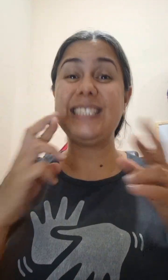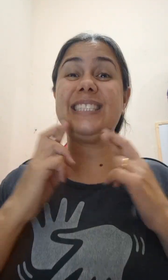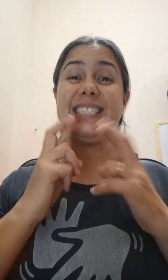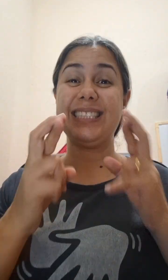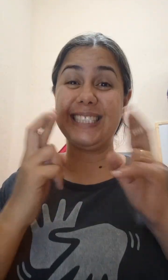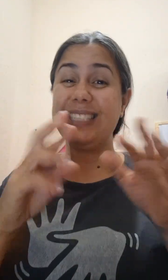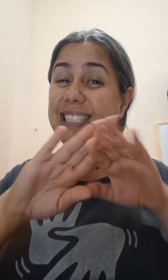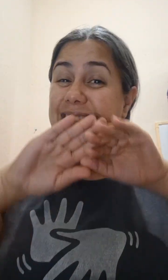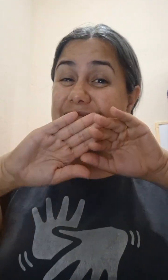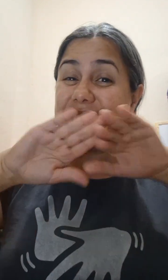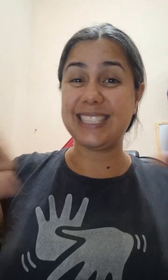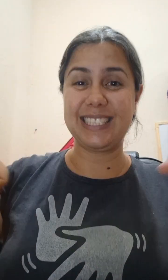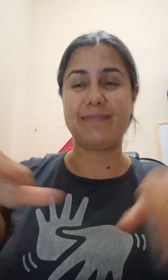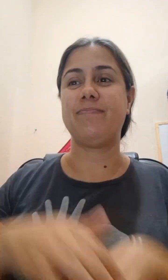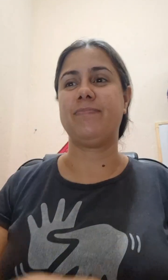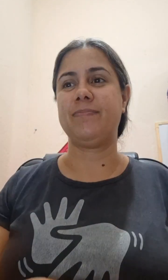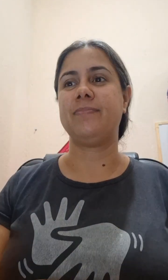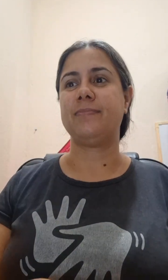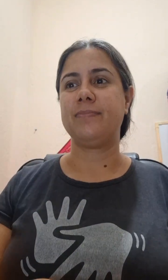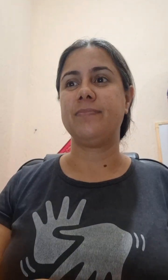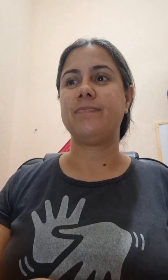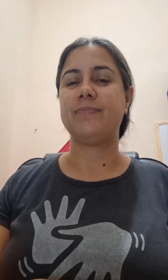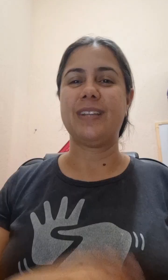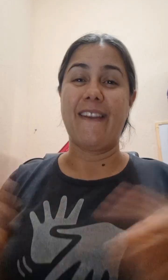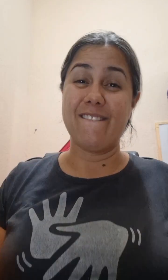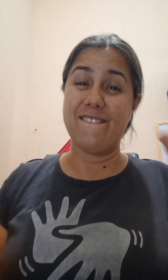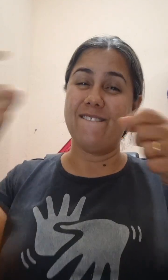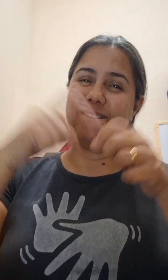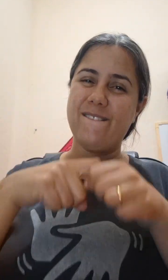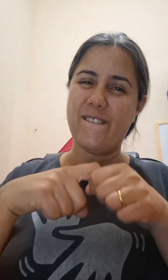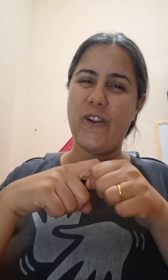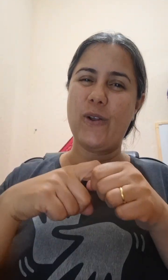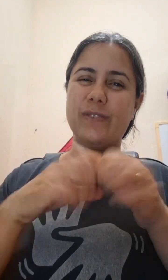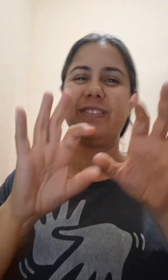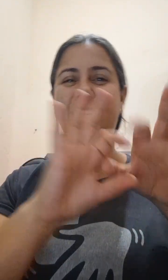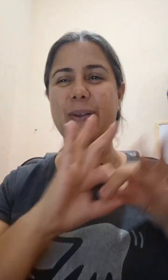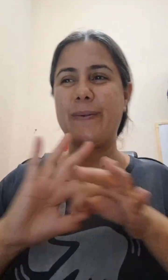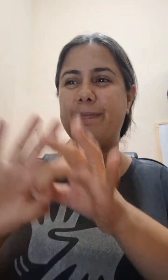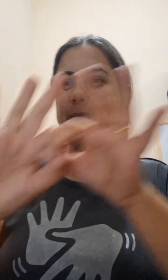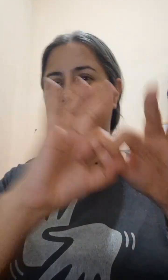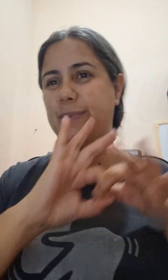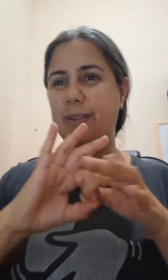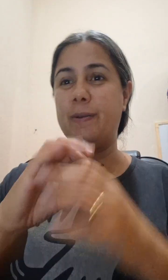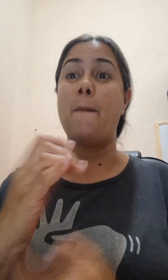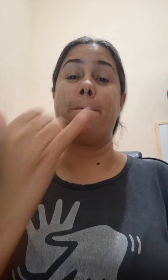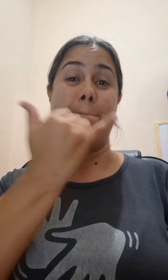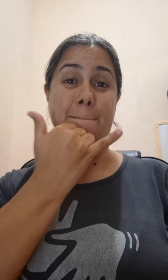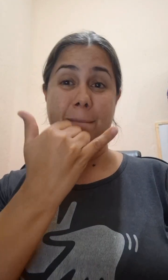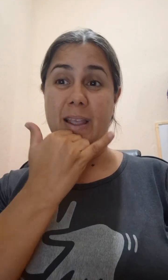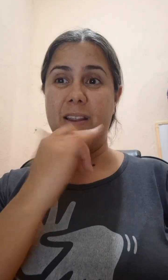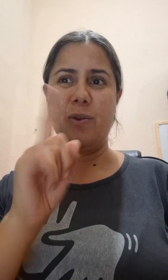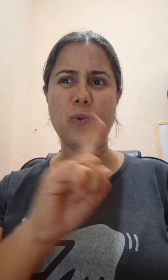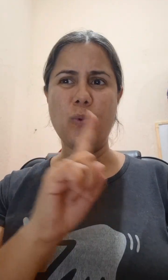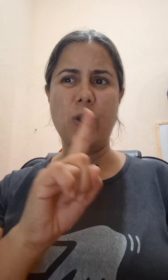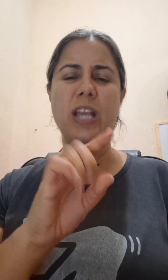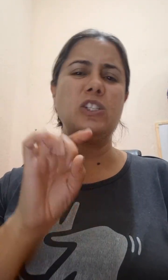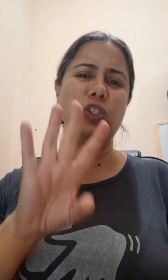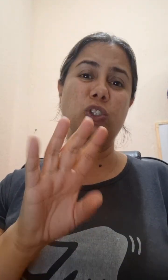a atitude que rompe, tira, então, a queixa, que volta à